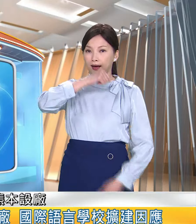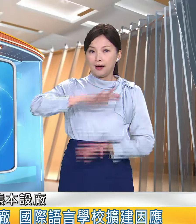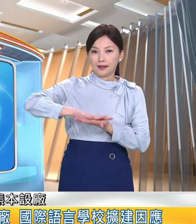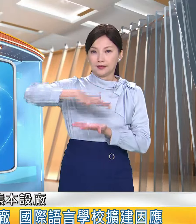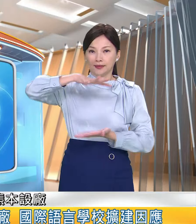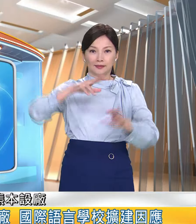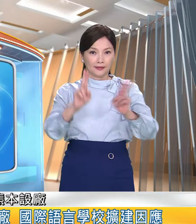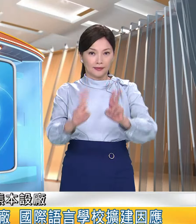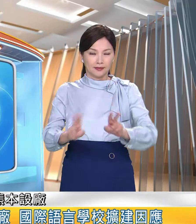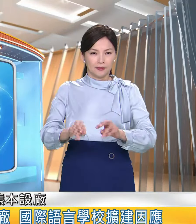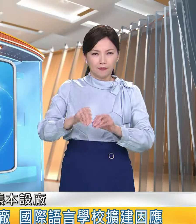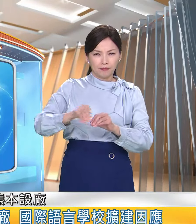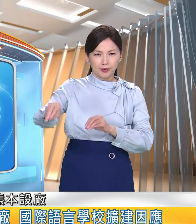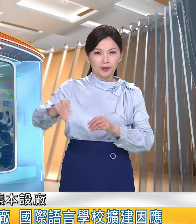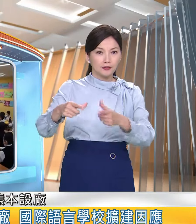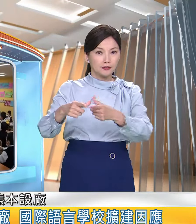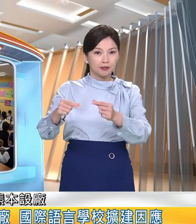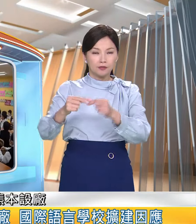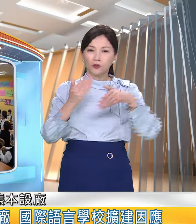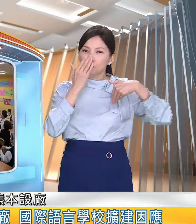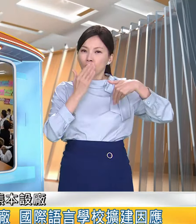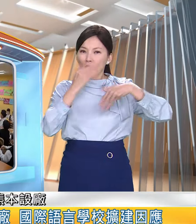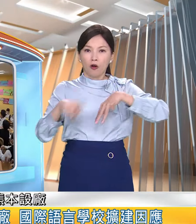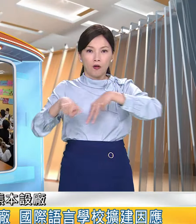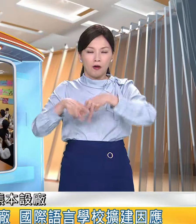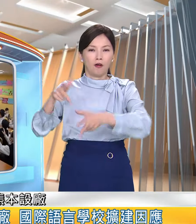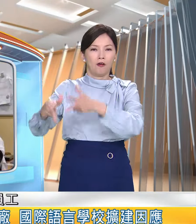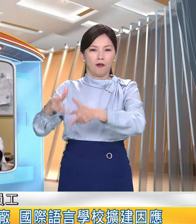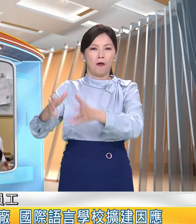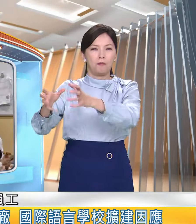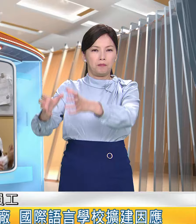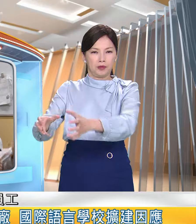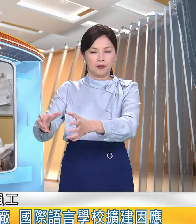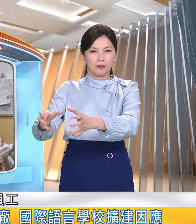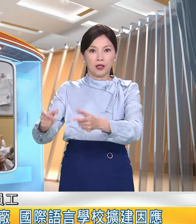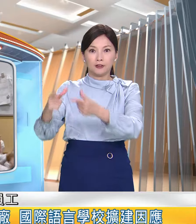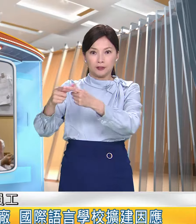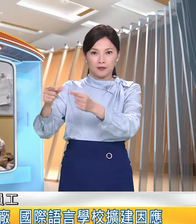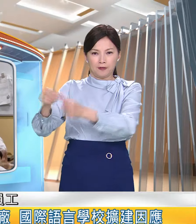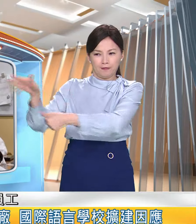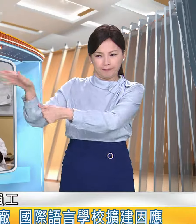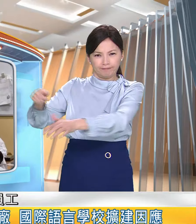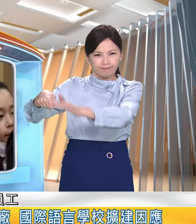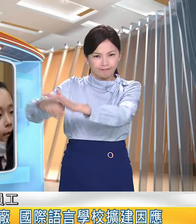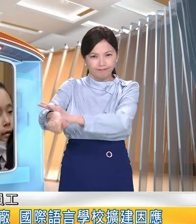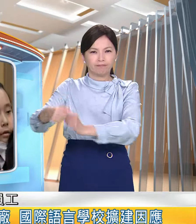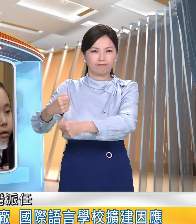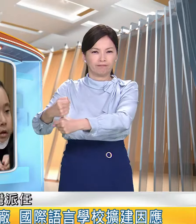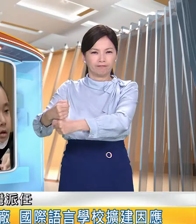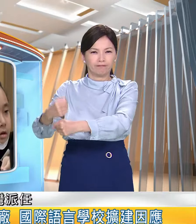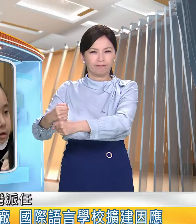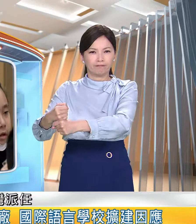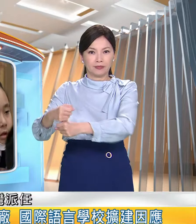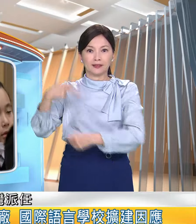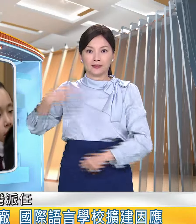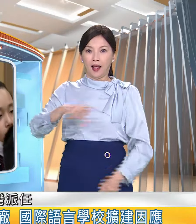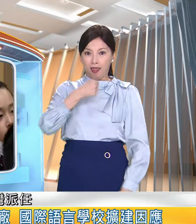台积电在日本的熊本设厂，除了在当地招募员工，也有不少是从台湾派